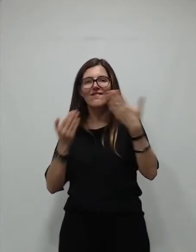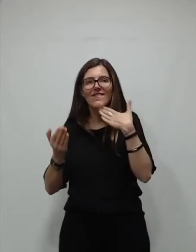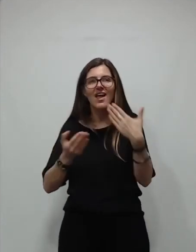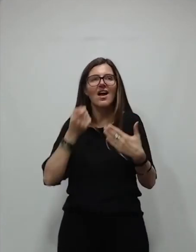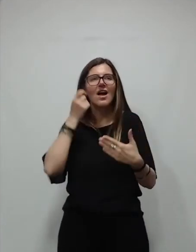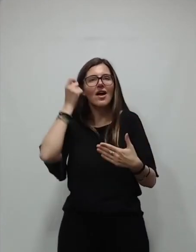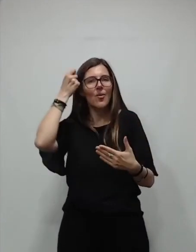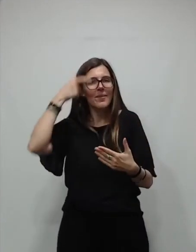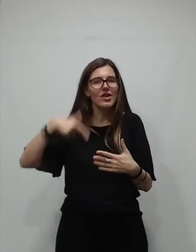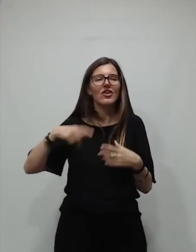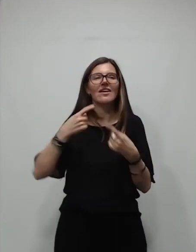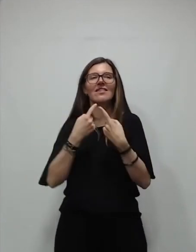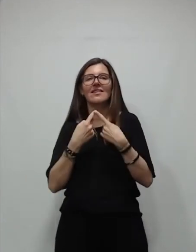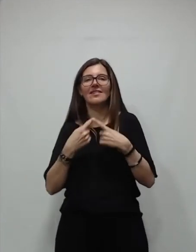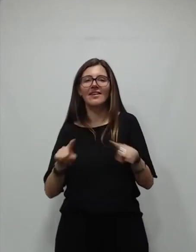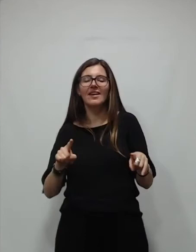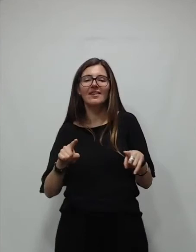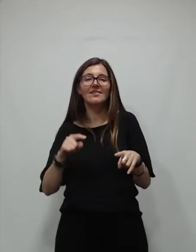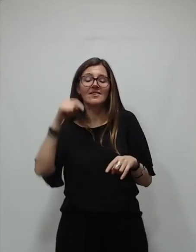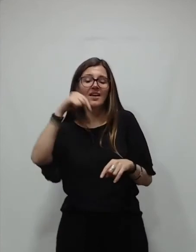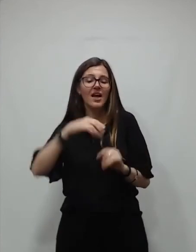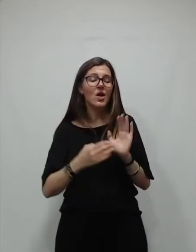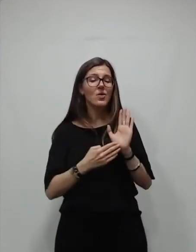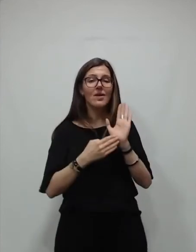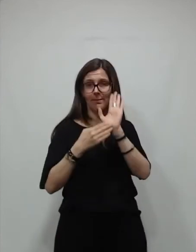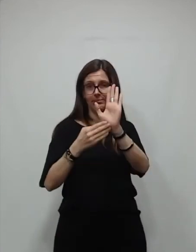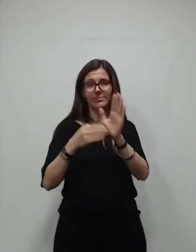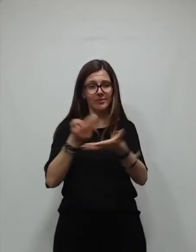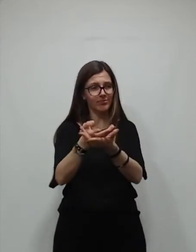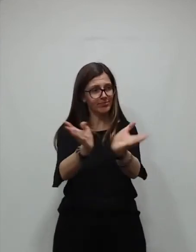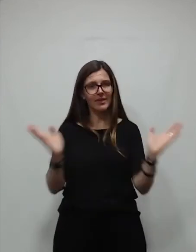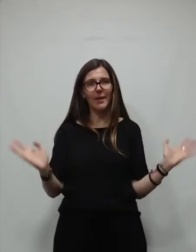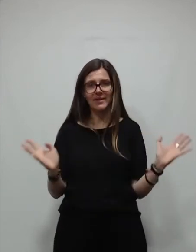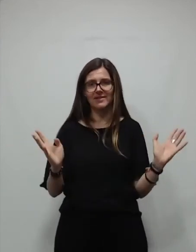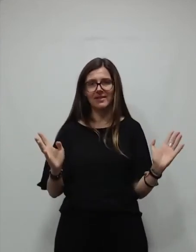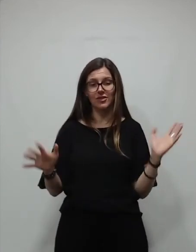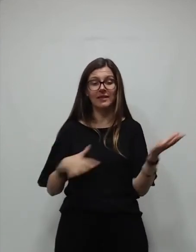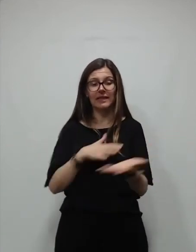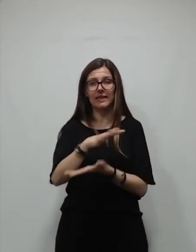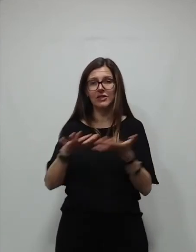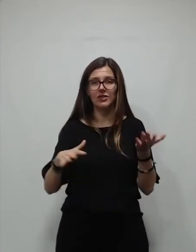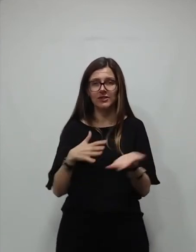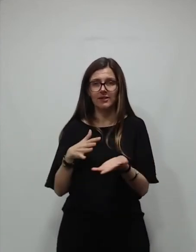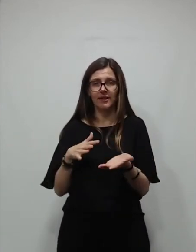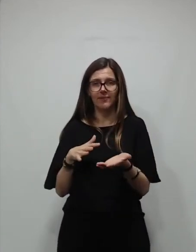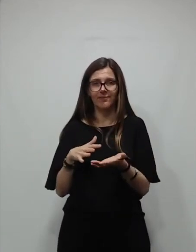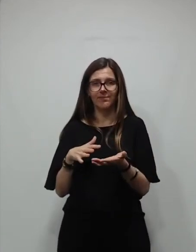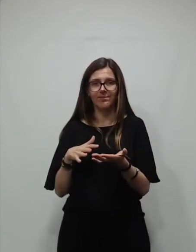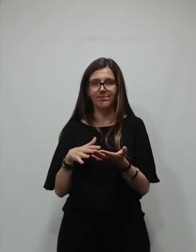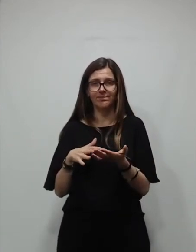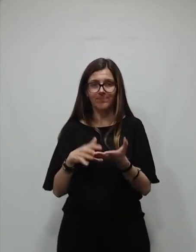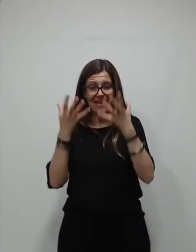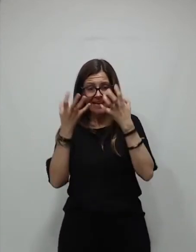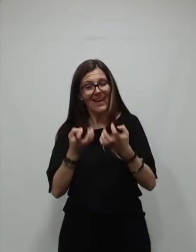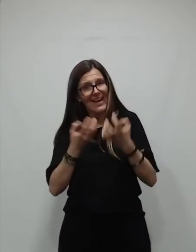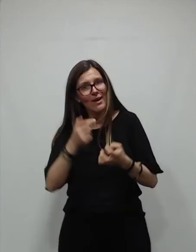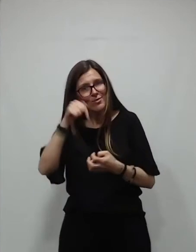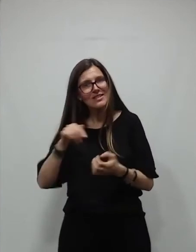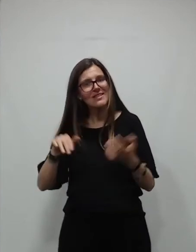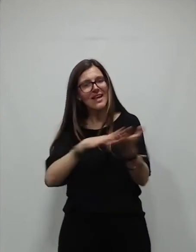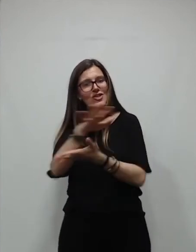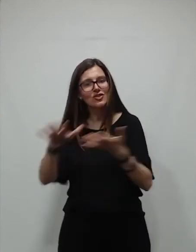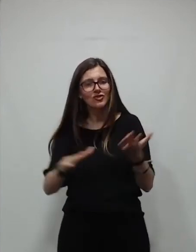tenemos acá tenemos una representación de sociedad donde decimos que es esta que queremos, ¿verdad? Esta donde los locos